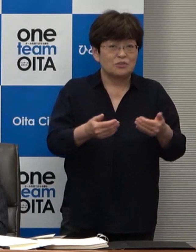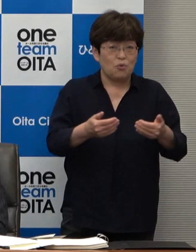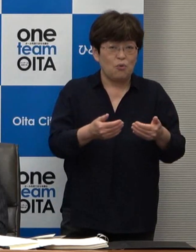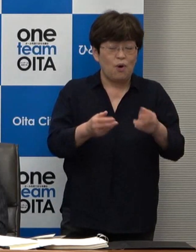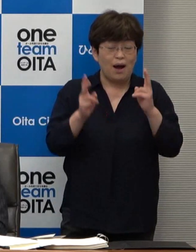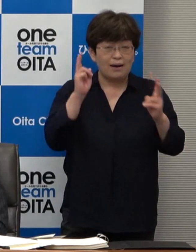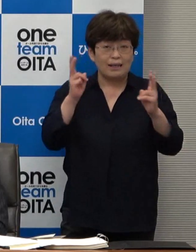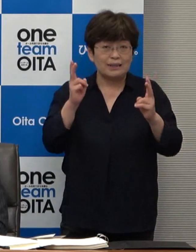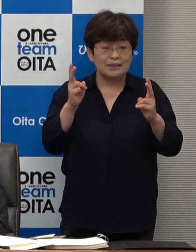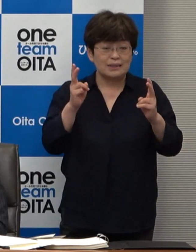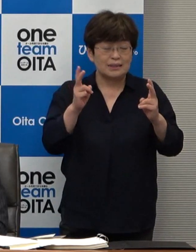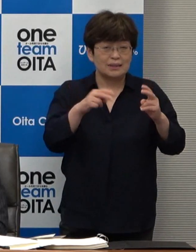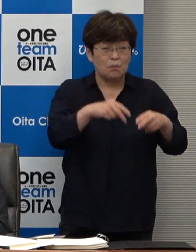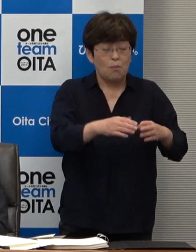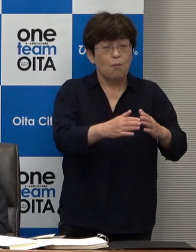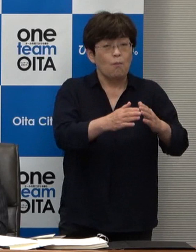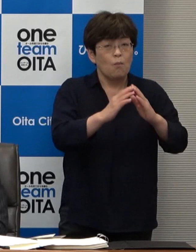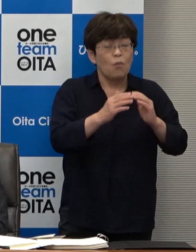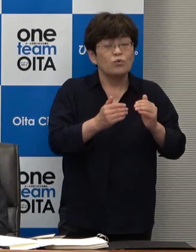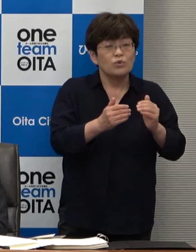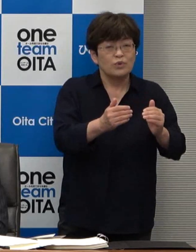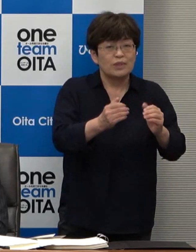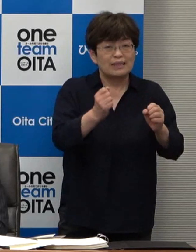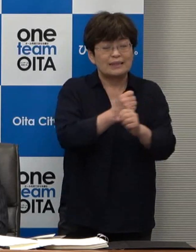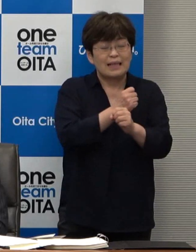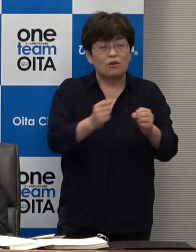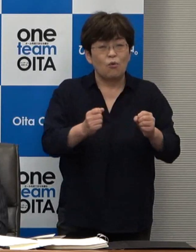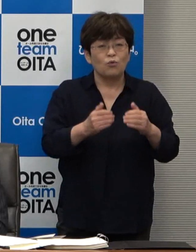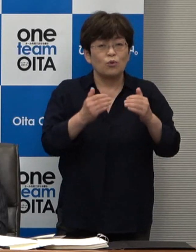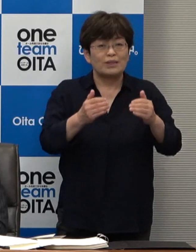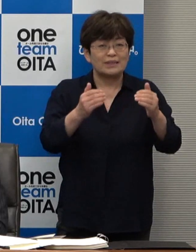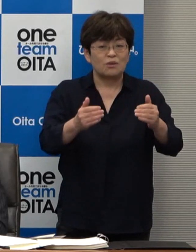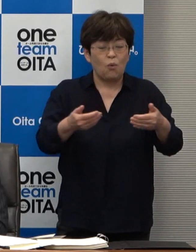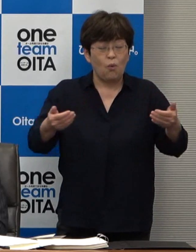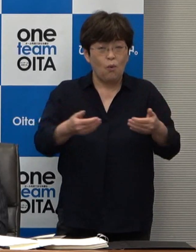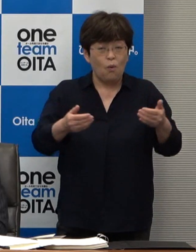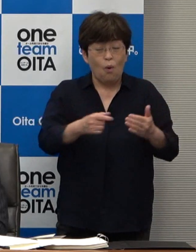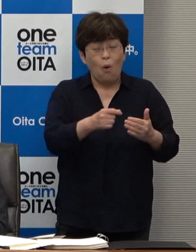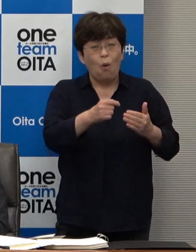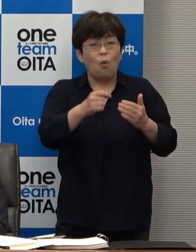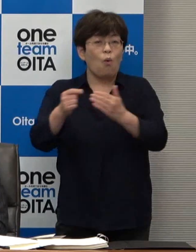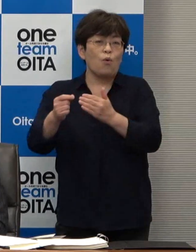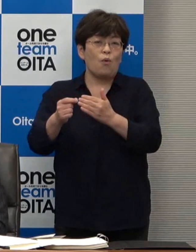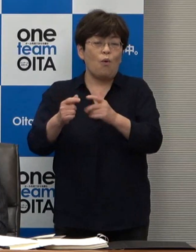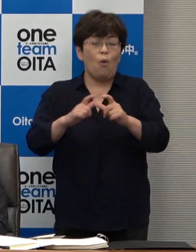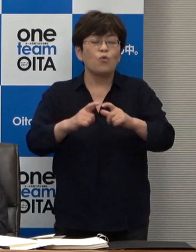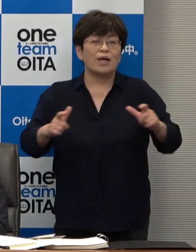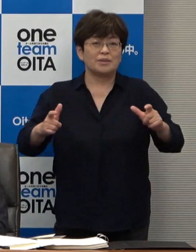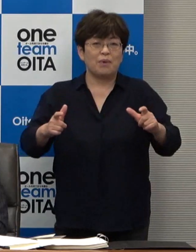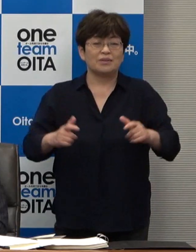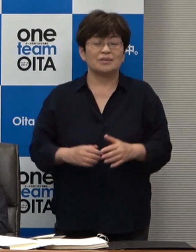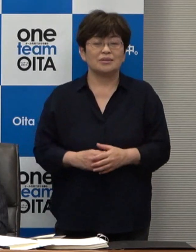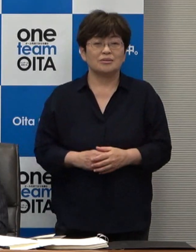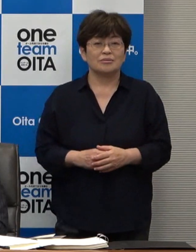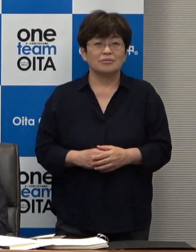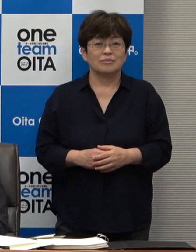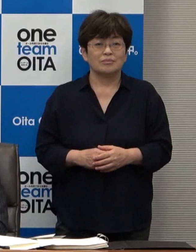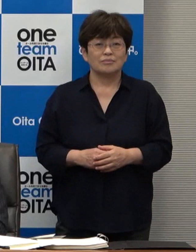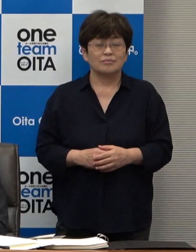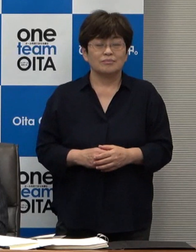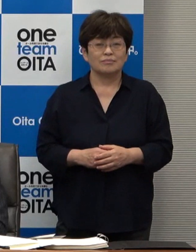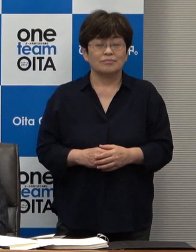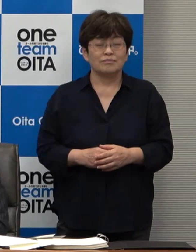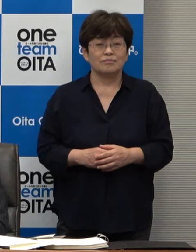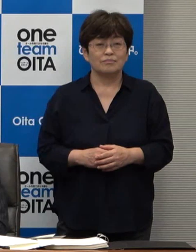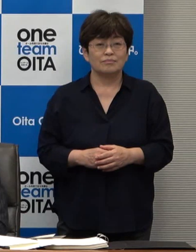地を促進し、産業の振興および雇用機会の拡大を図ってまいります。ちょっと降りてい